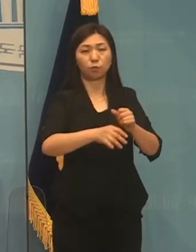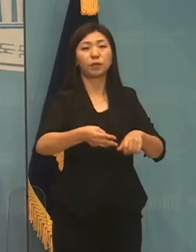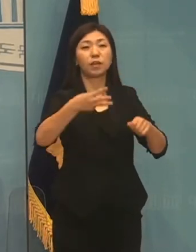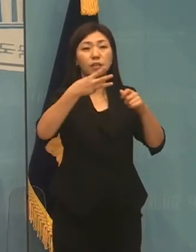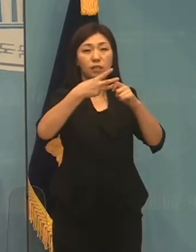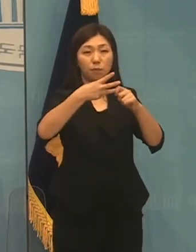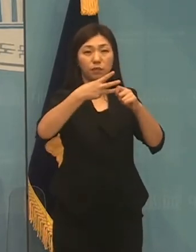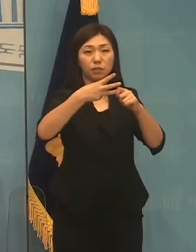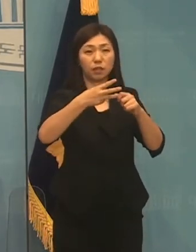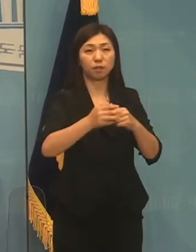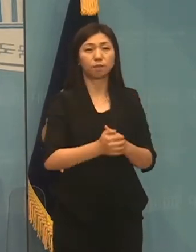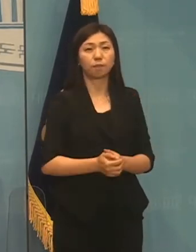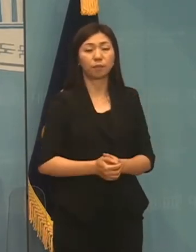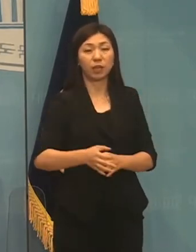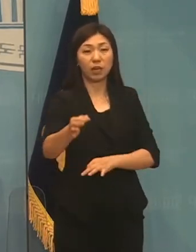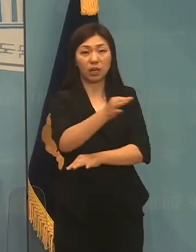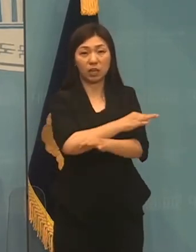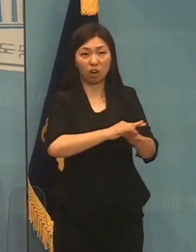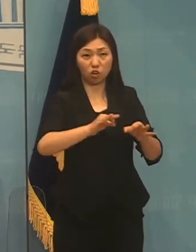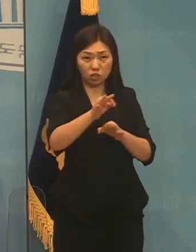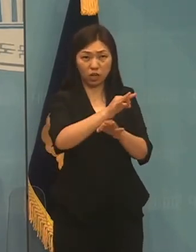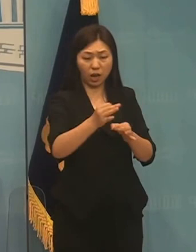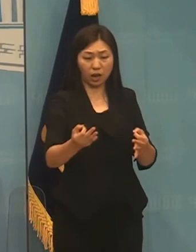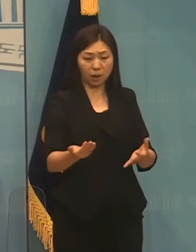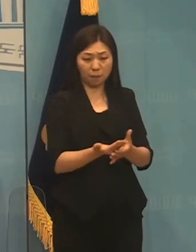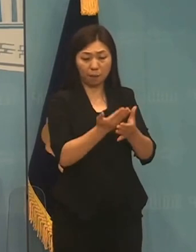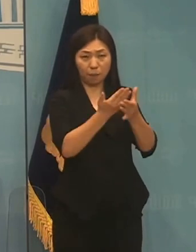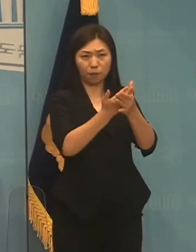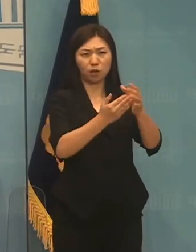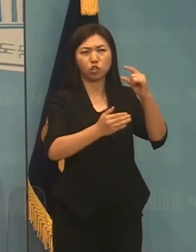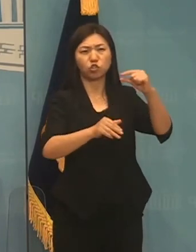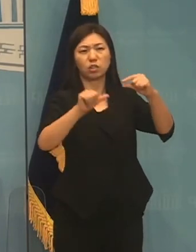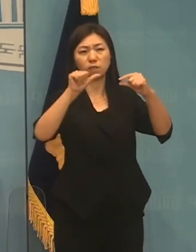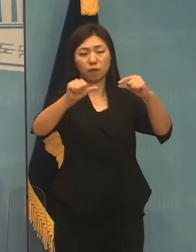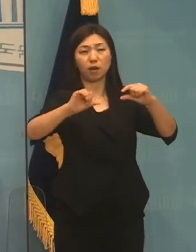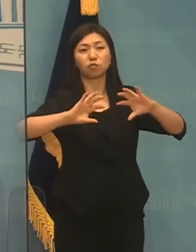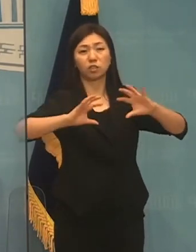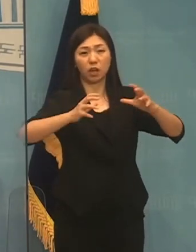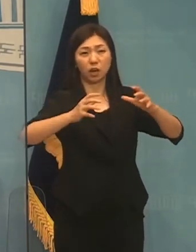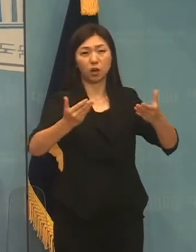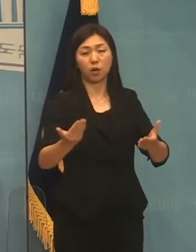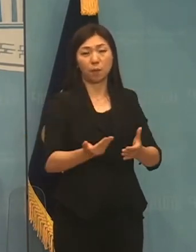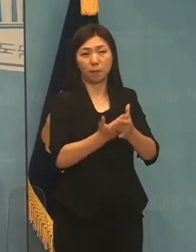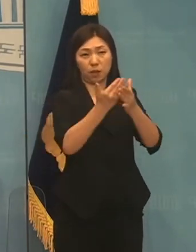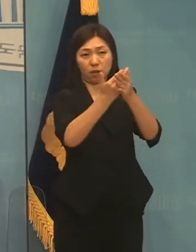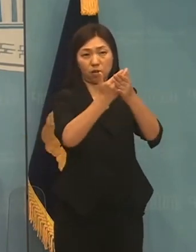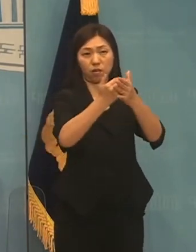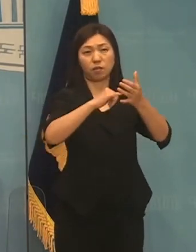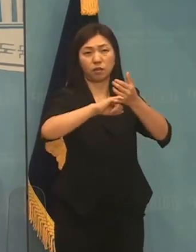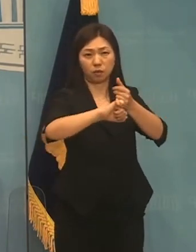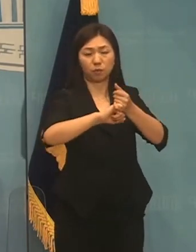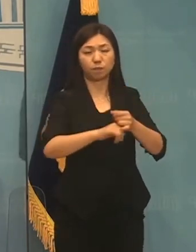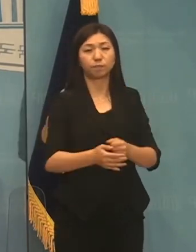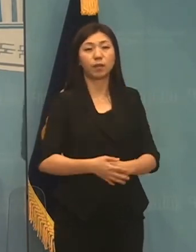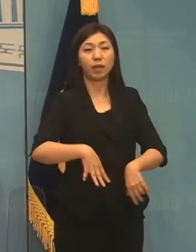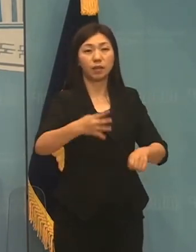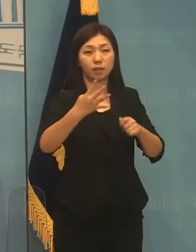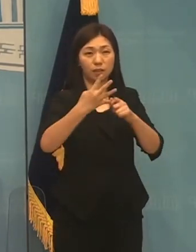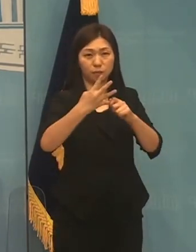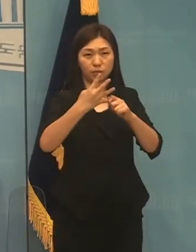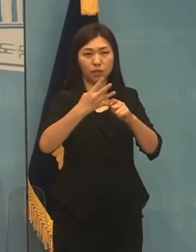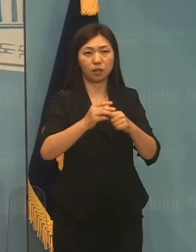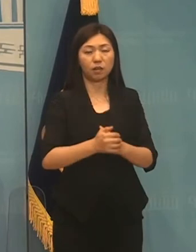셋째, 갱신을 봉식시켜 G5 국가로 도약시키겠습니다. 넷째,